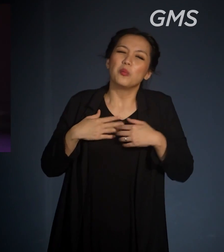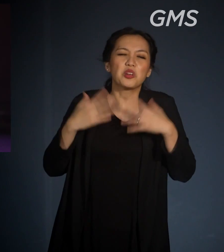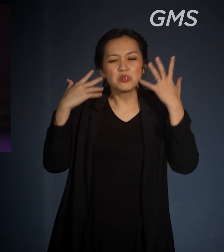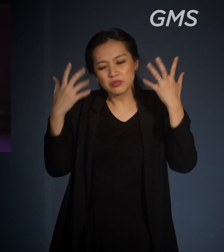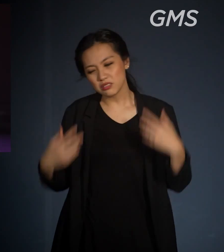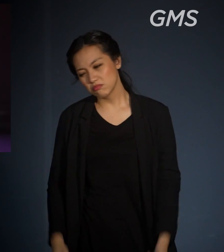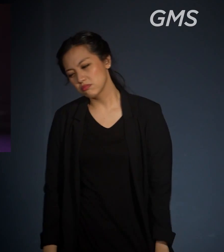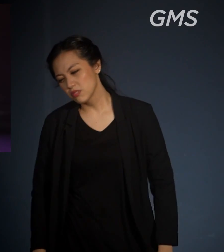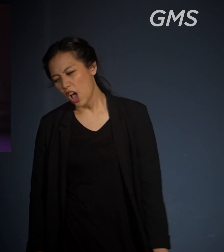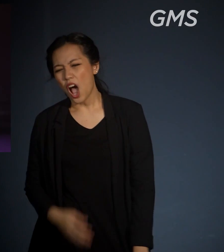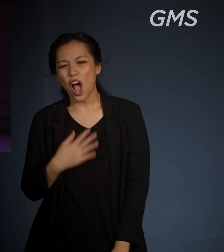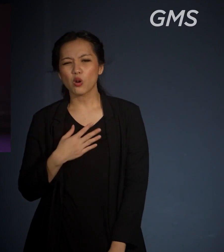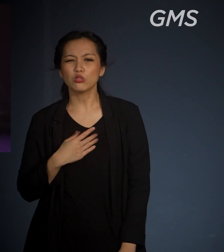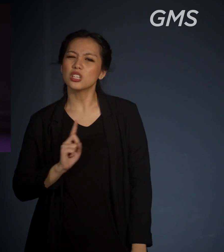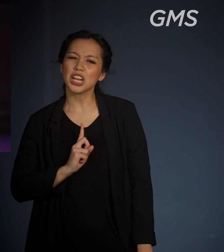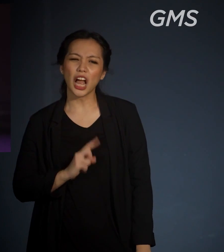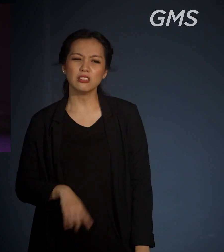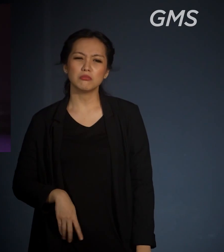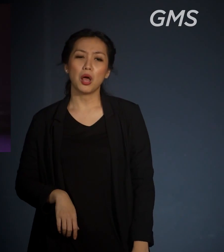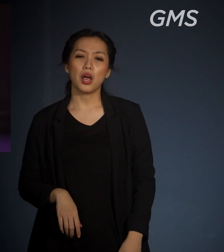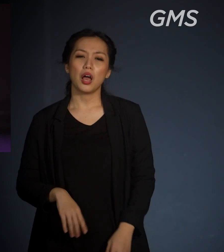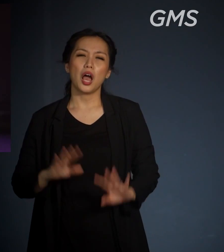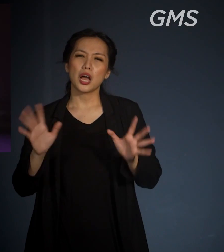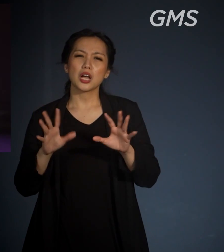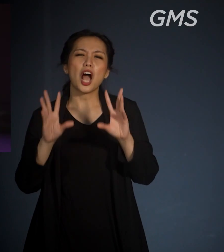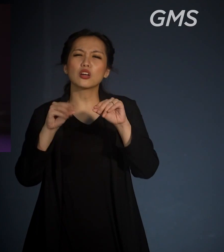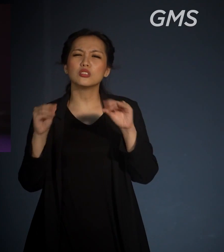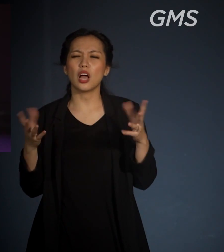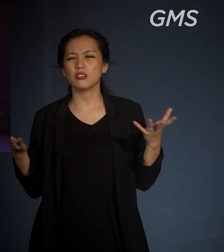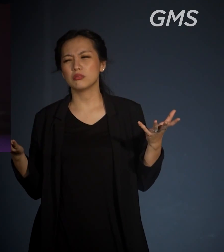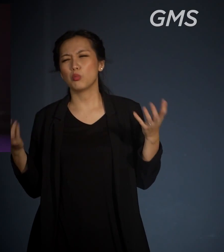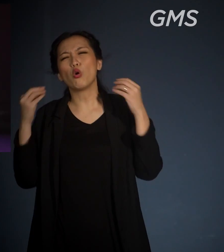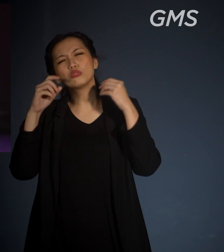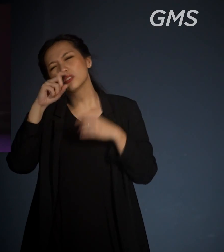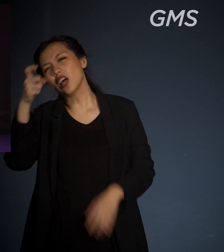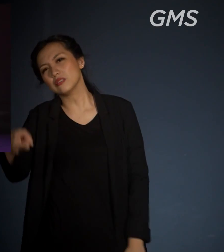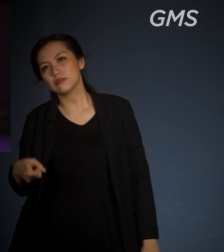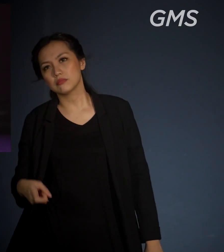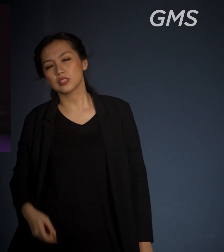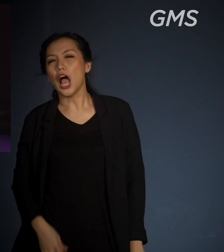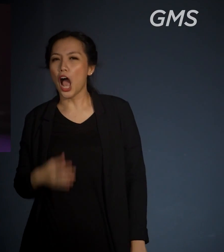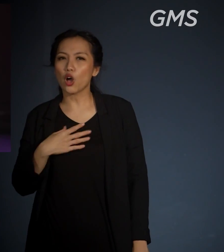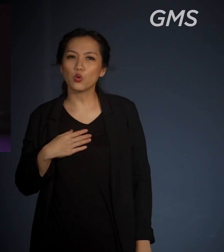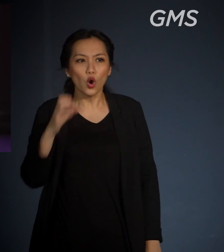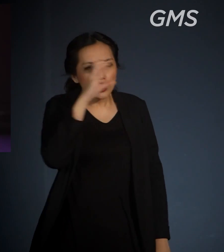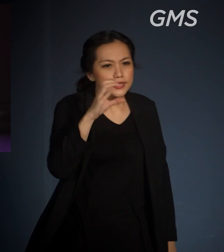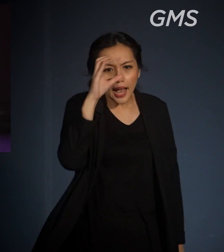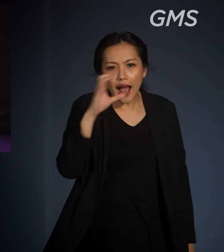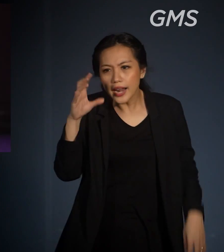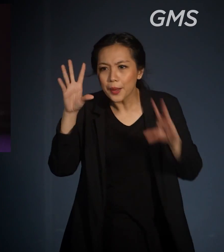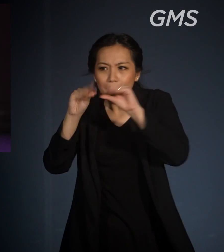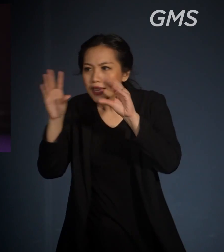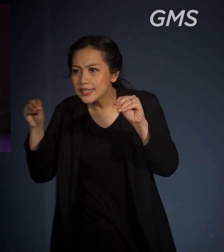daripada aku menganggur ditinggal suamiku, aku menyibukkan diriku dengan pekerjaan.